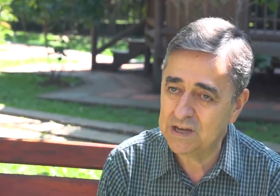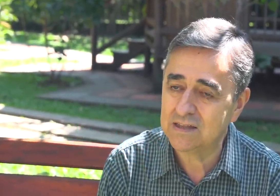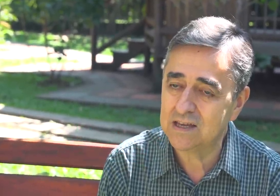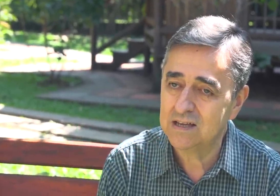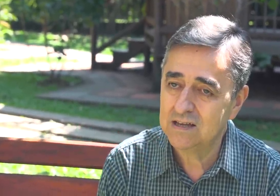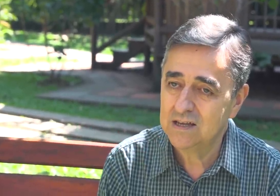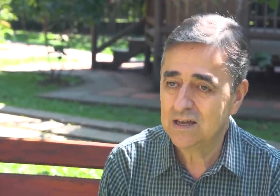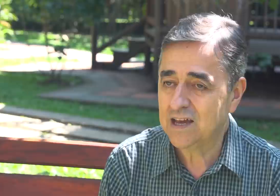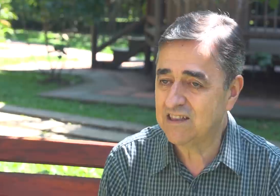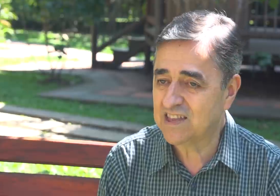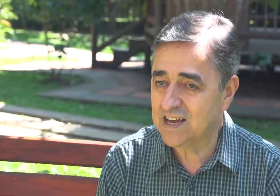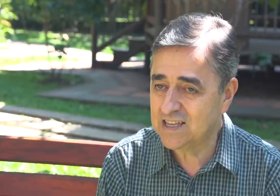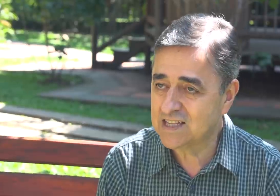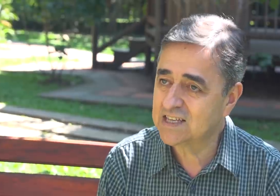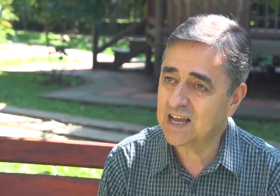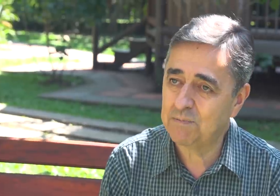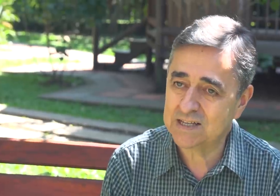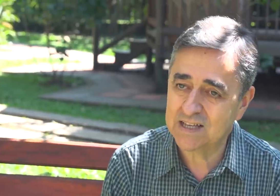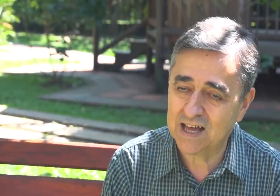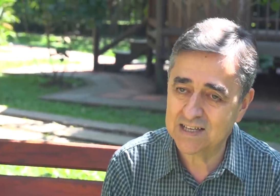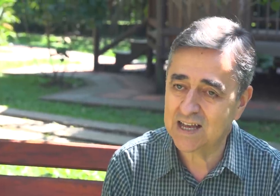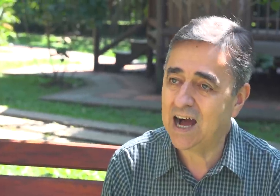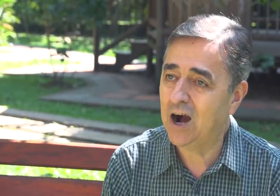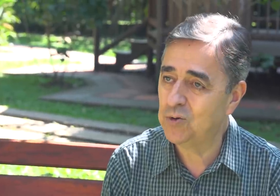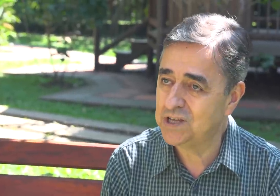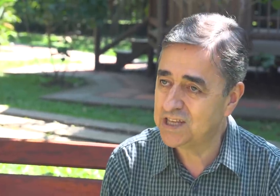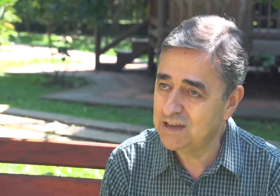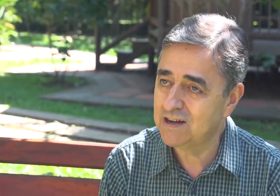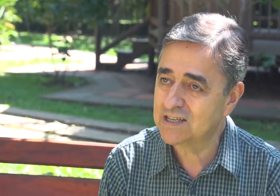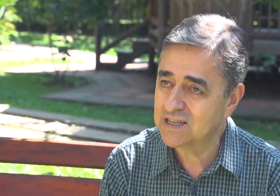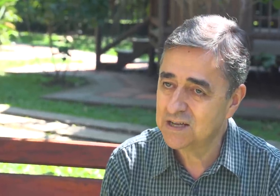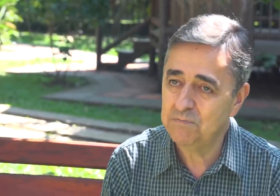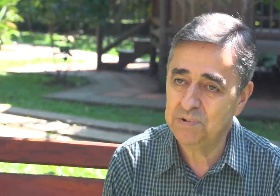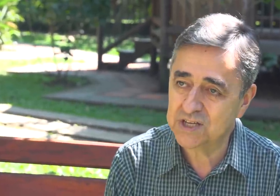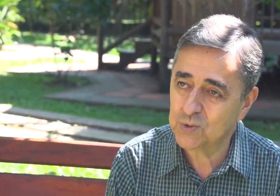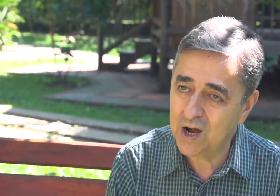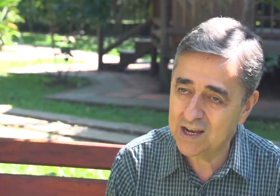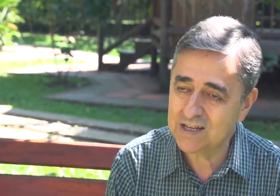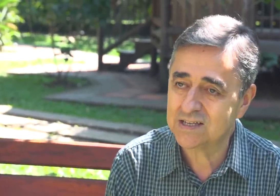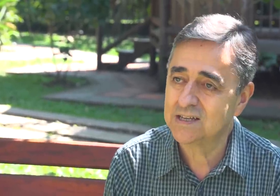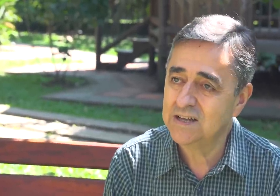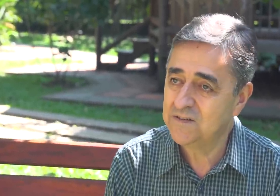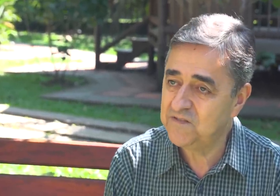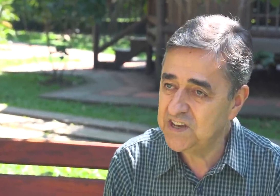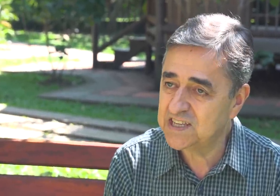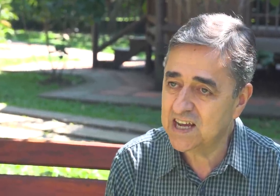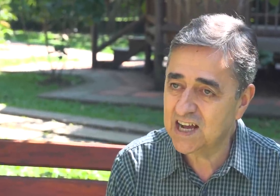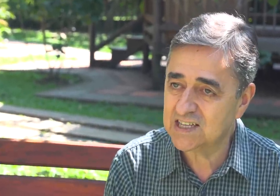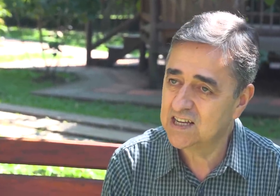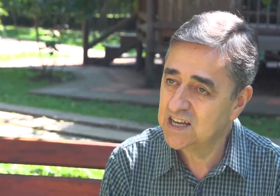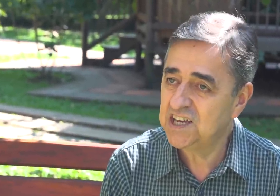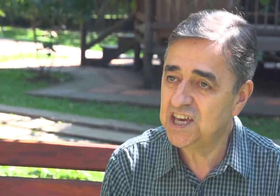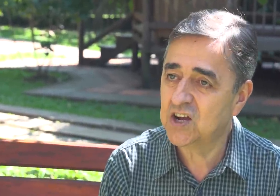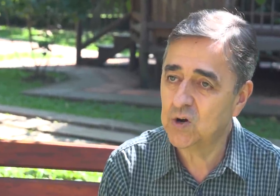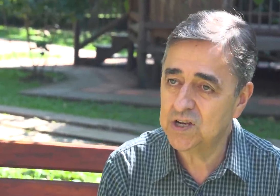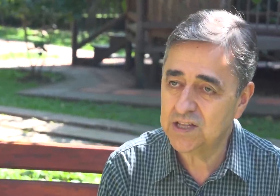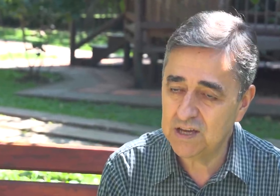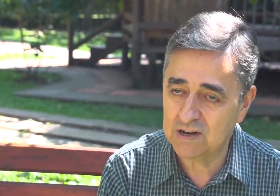directamente, entre ellas discapacidades auditivas, visuales, físicas y cognitivas.